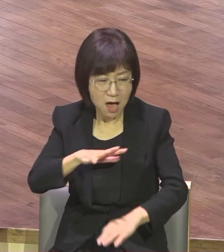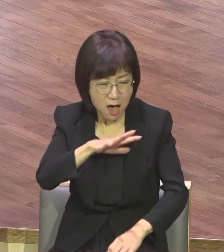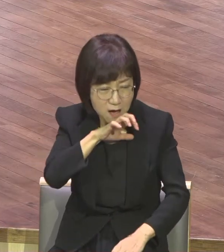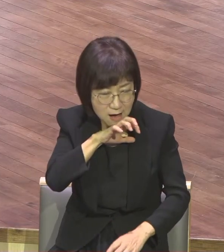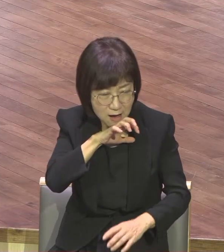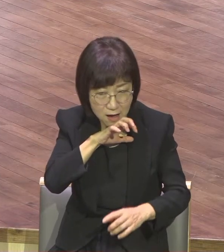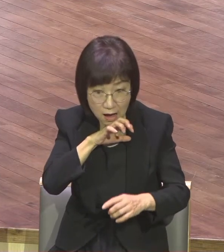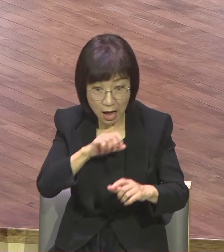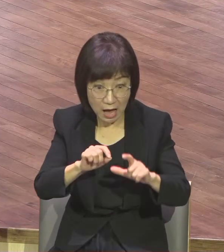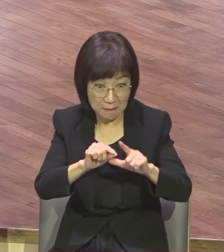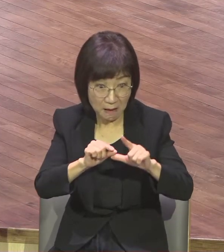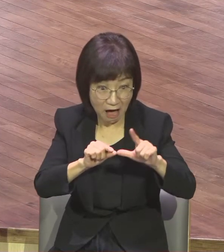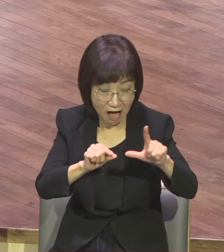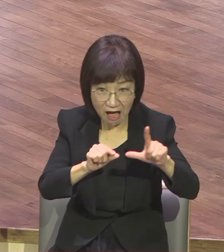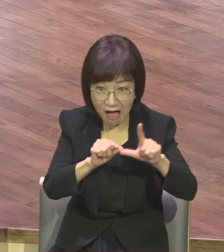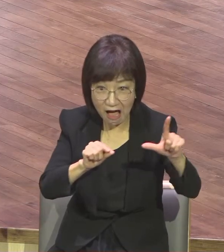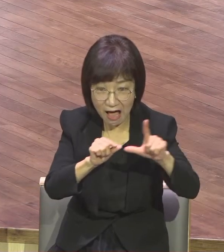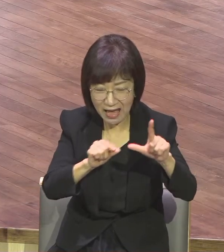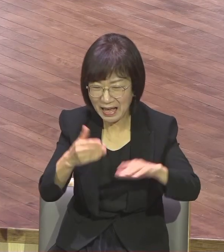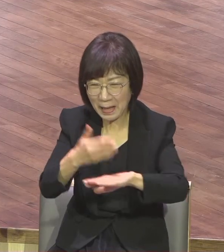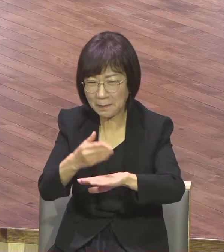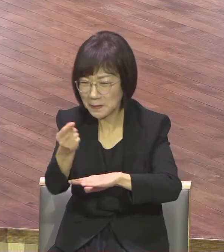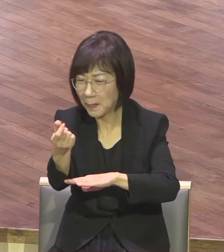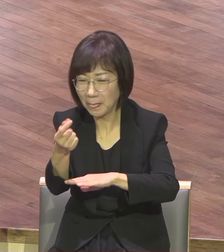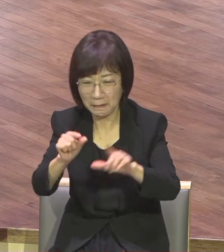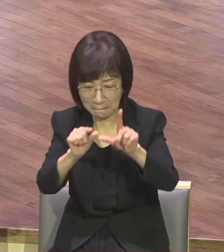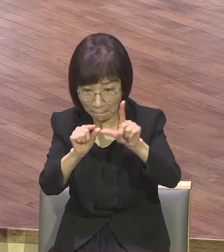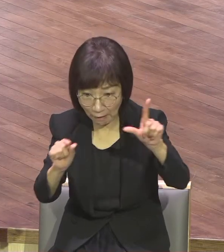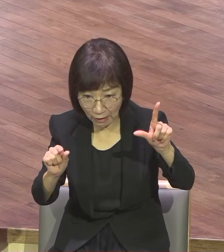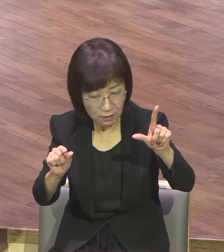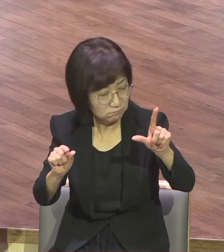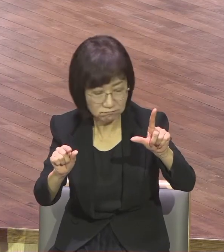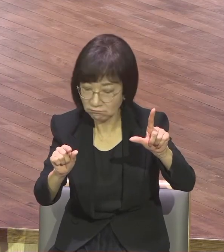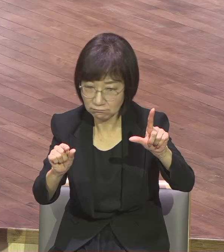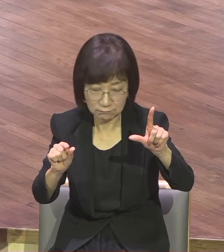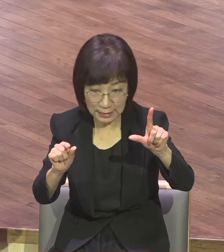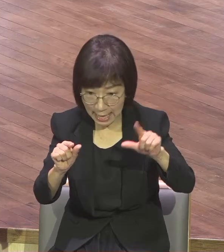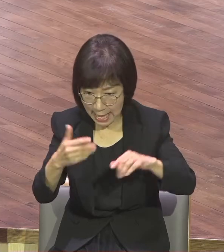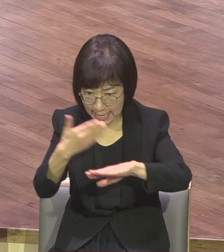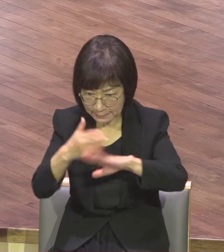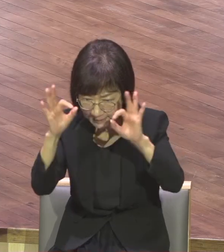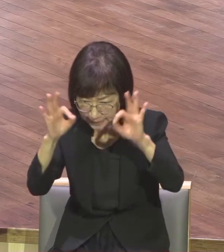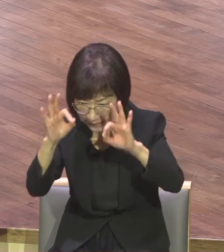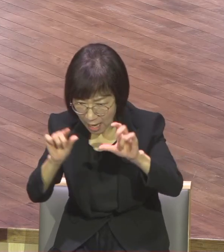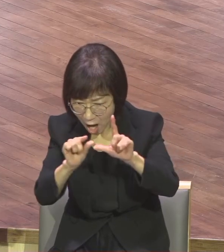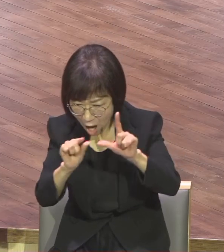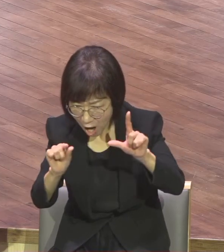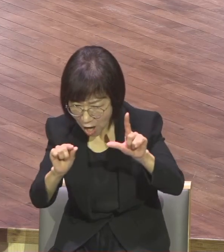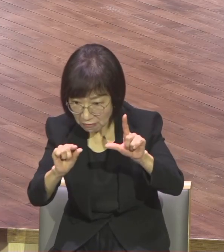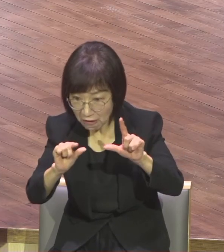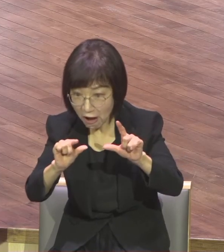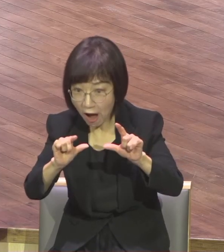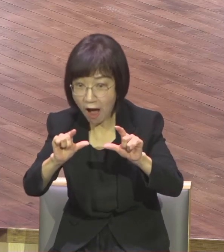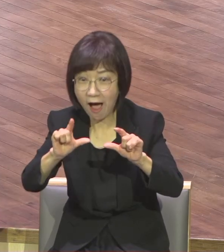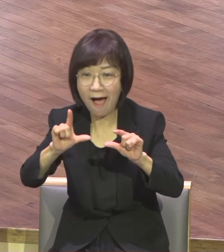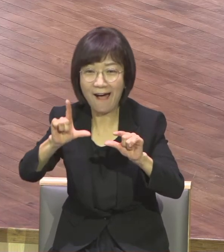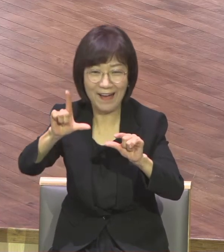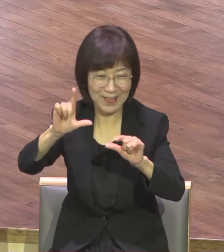더 많아요. 사단 심부름할 게 더 훨씬 많아요. 그런데 감사할 걸 찾아 따라서